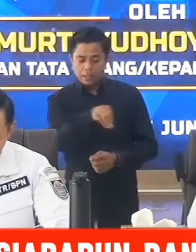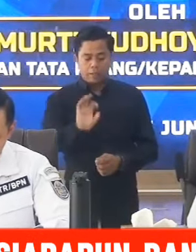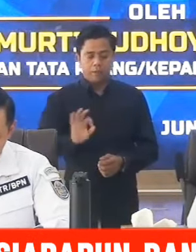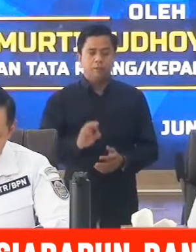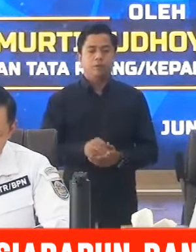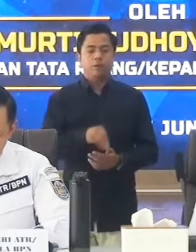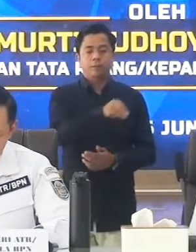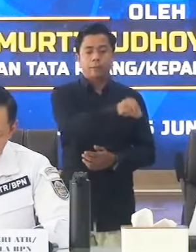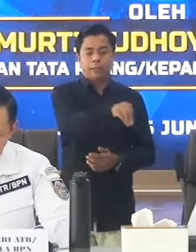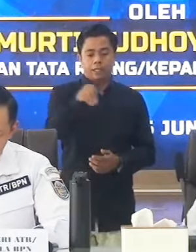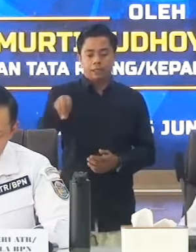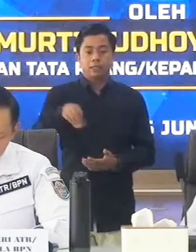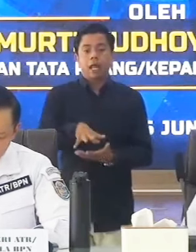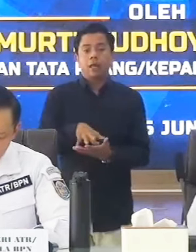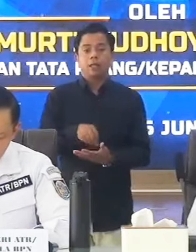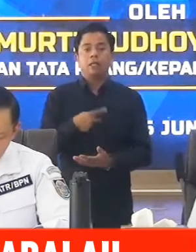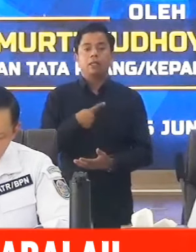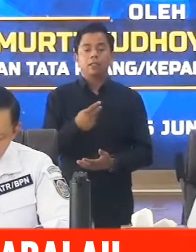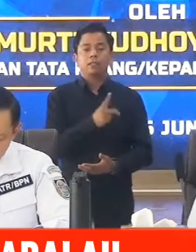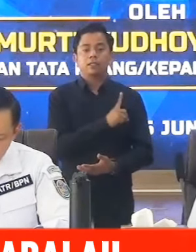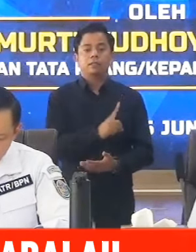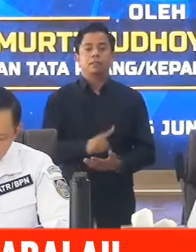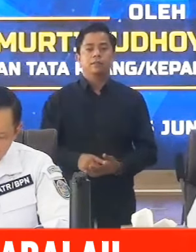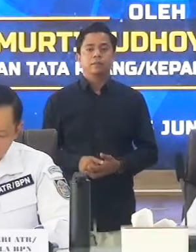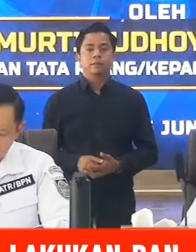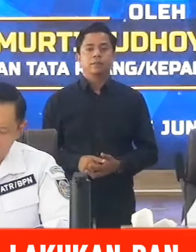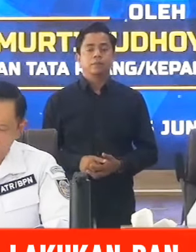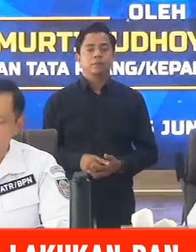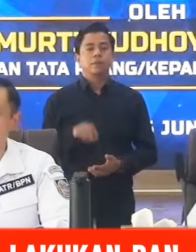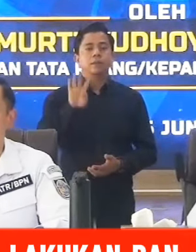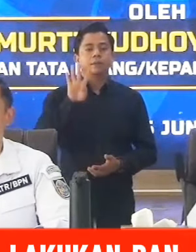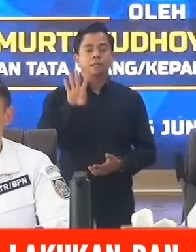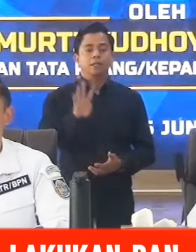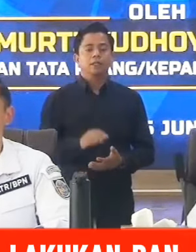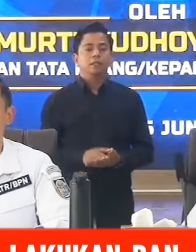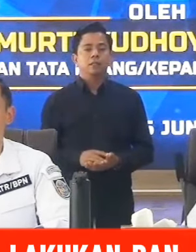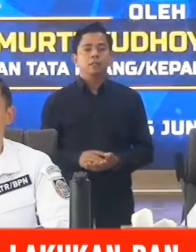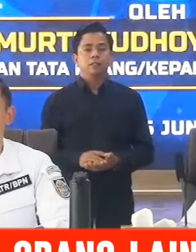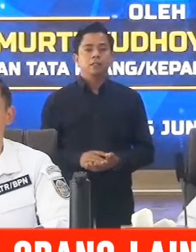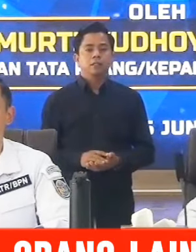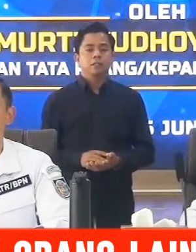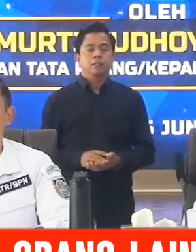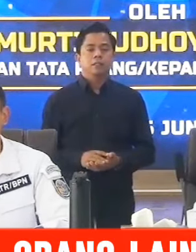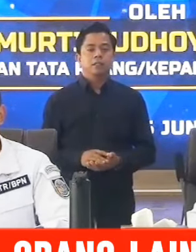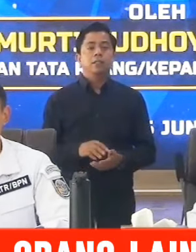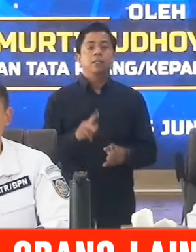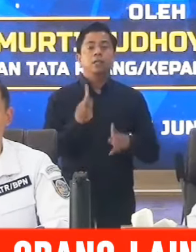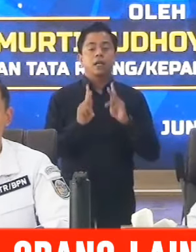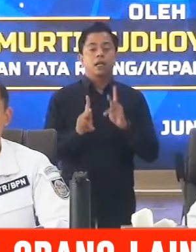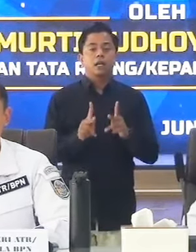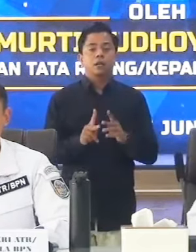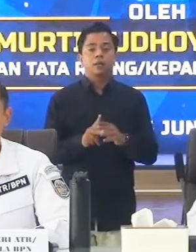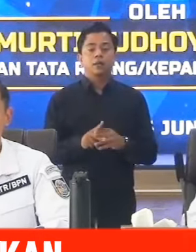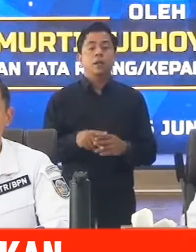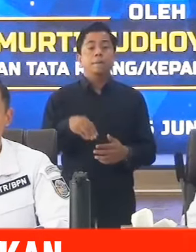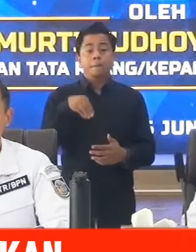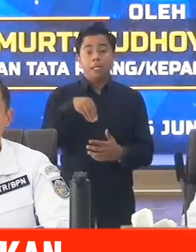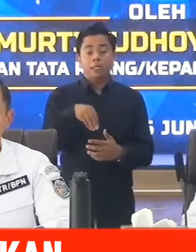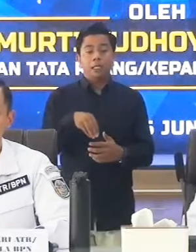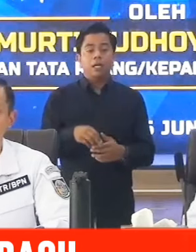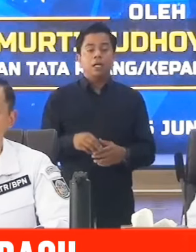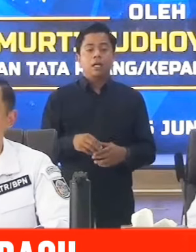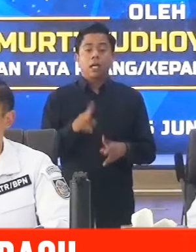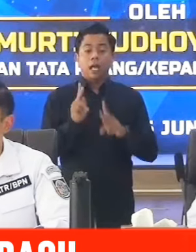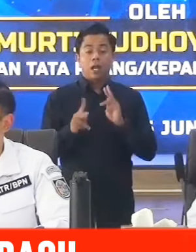siapapun. Dan yang keempat adalah jika itu semua sudah kita lakukan dan masih disorot oleh orang lain, segera